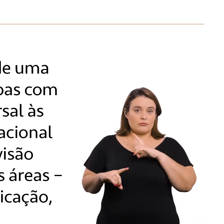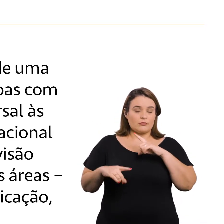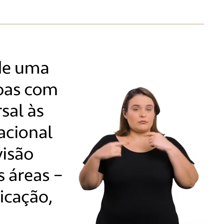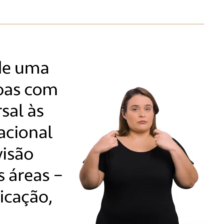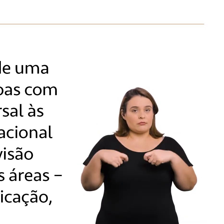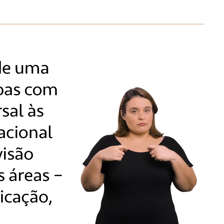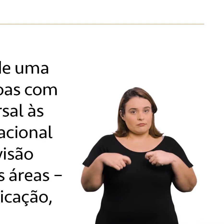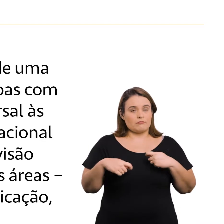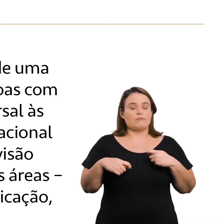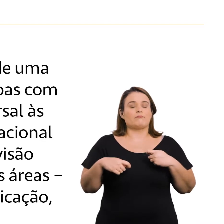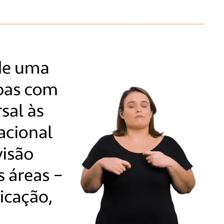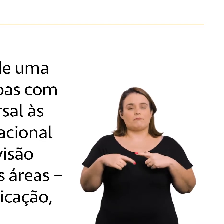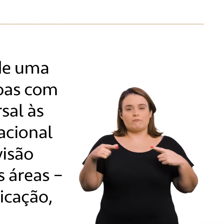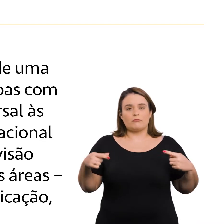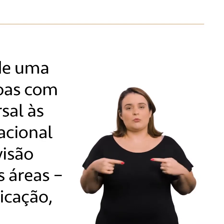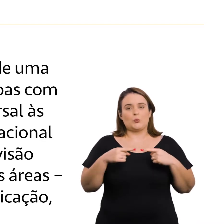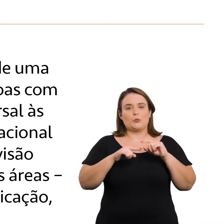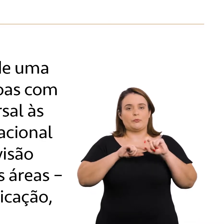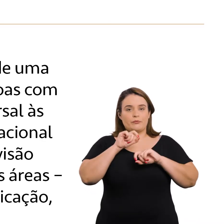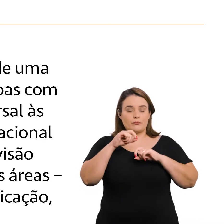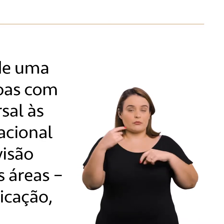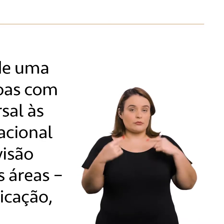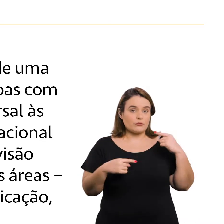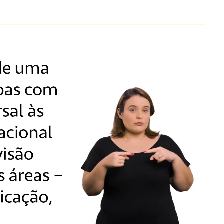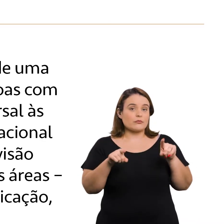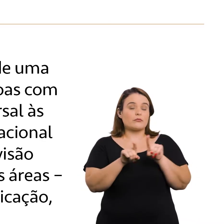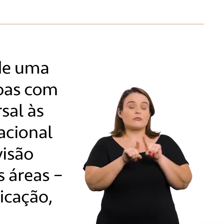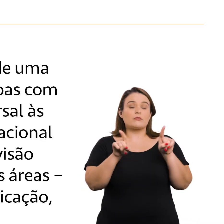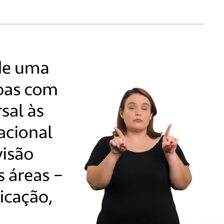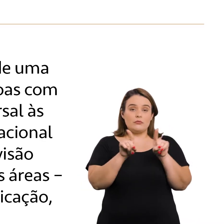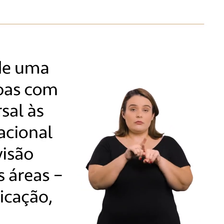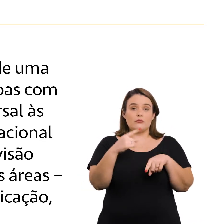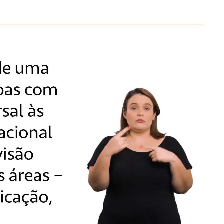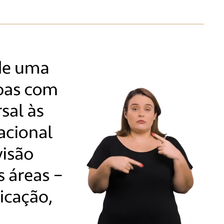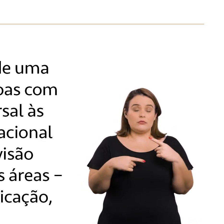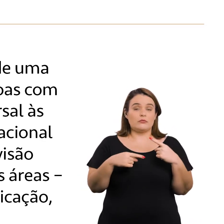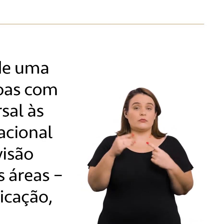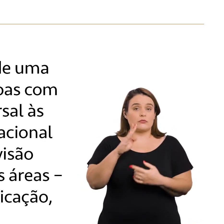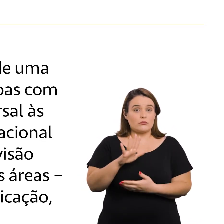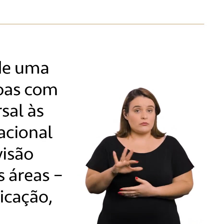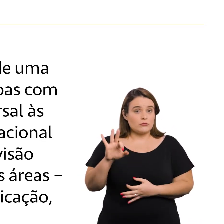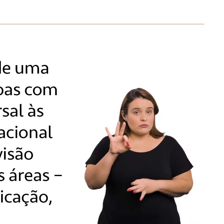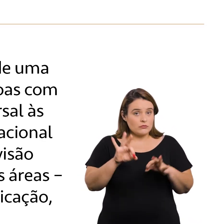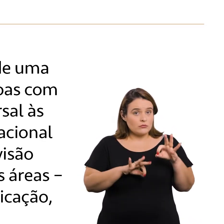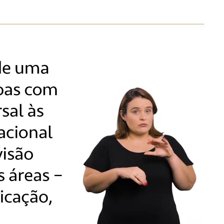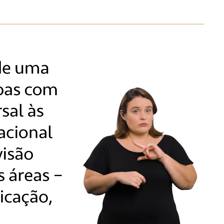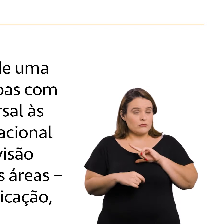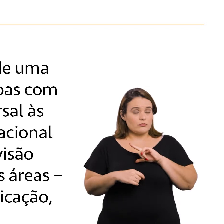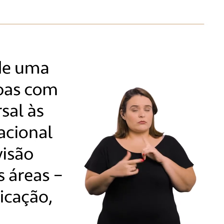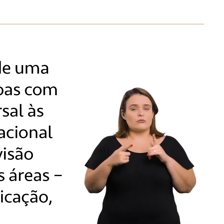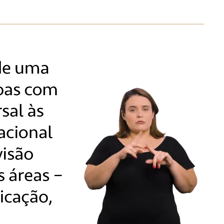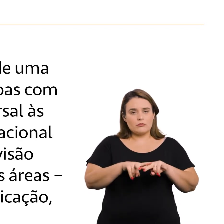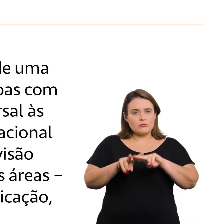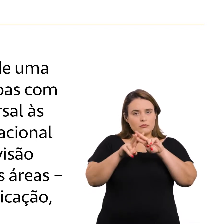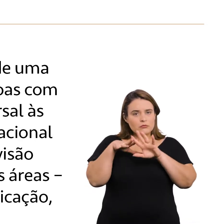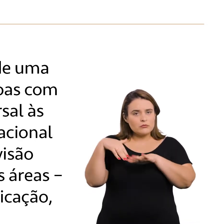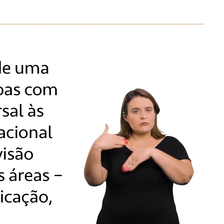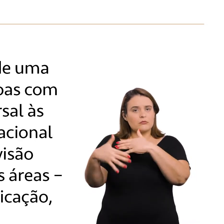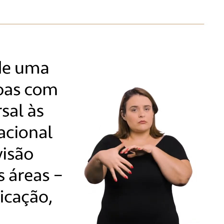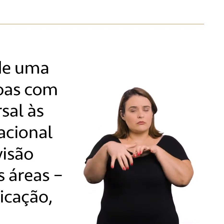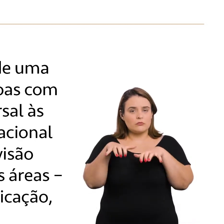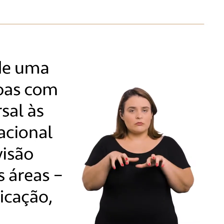deficiência deve ser transversal às políticas e à cultura organizacional existente, passando pela revisão dos processos